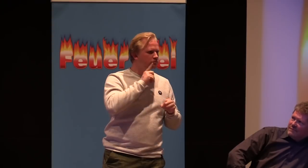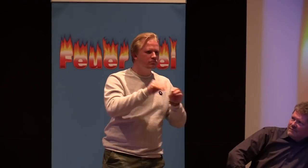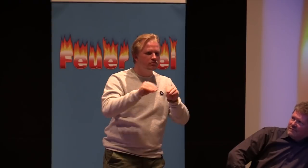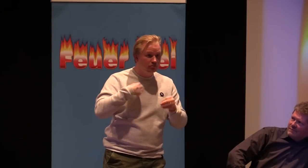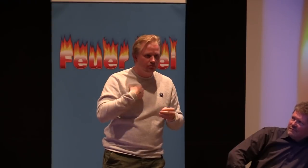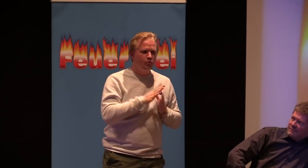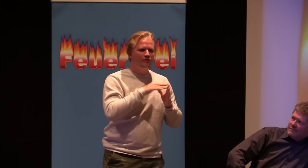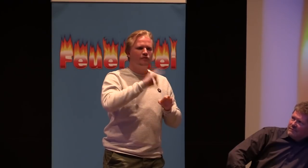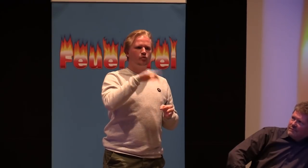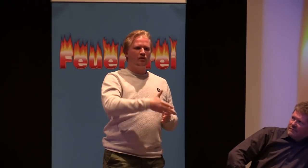ermüdet.